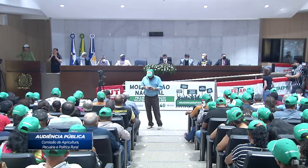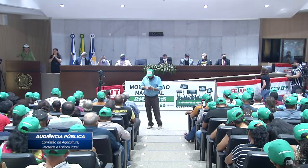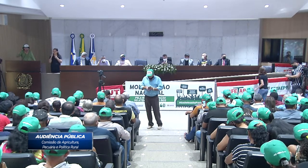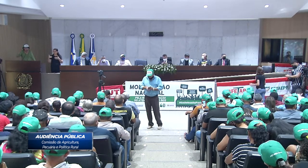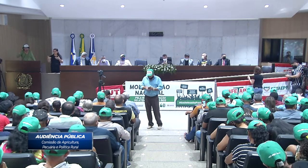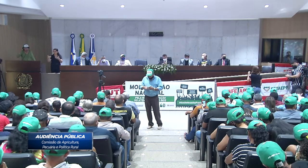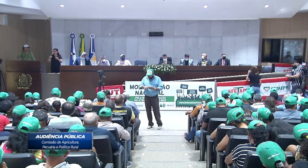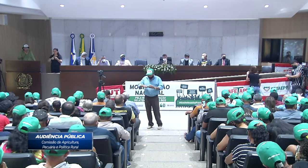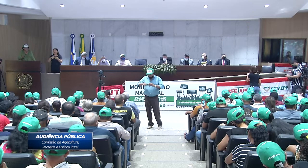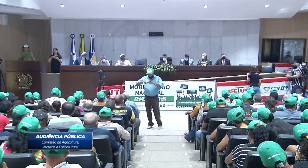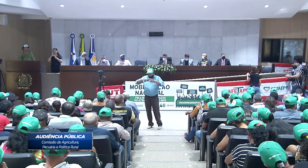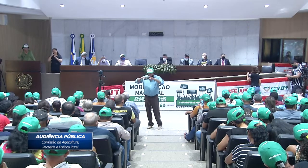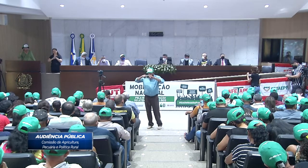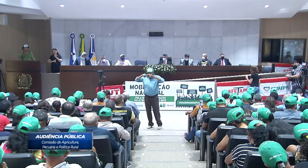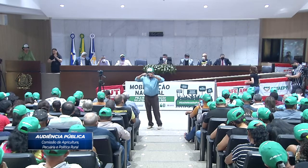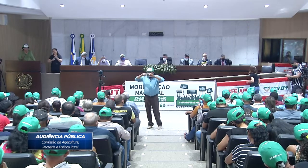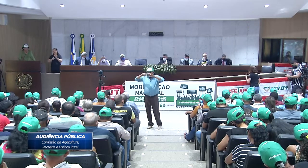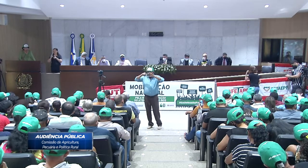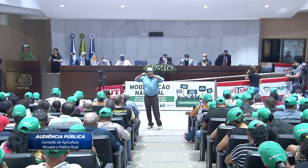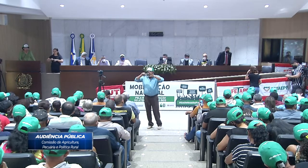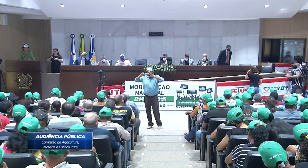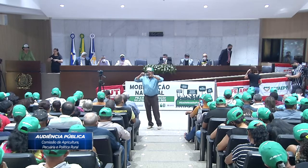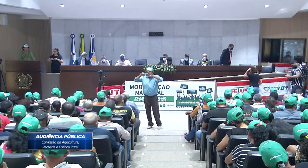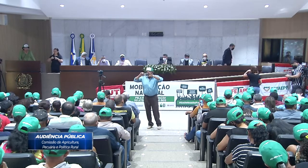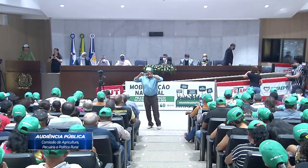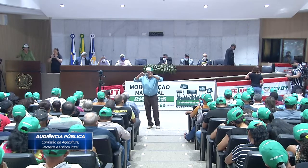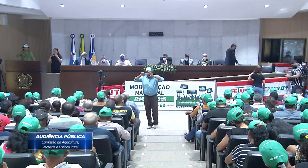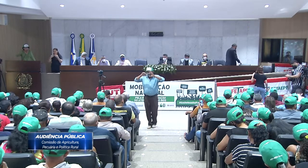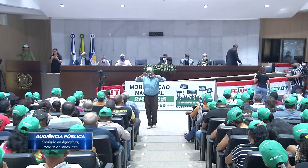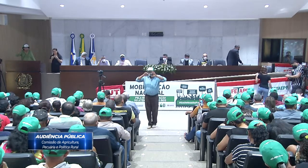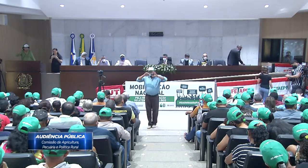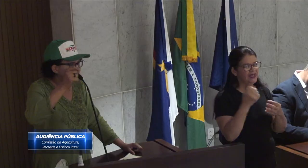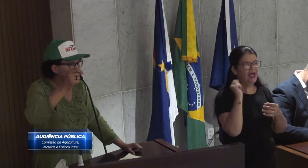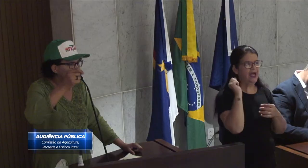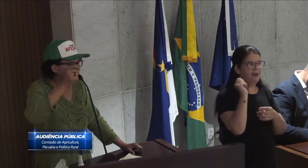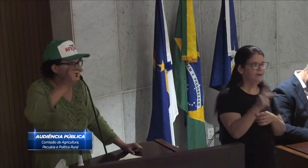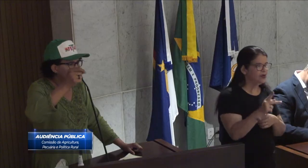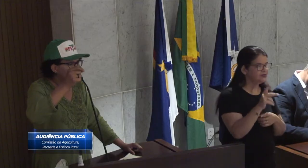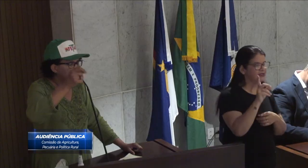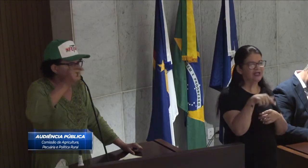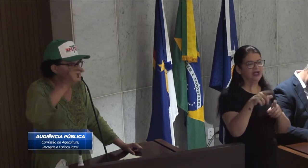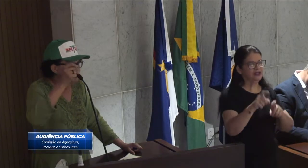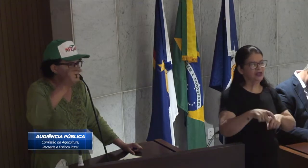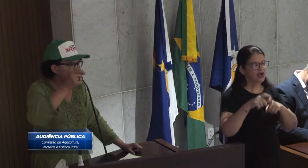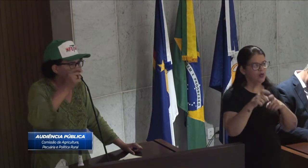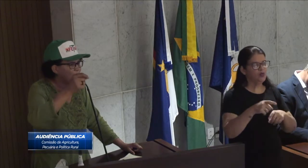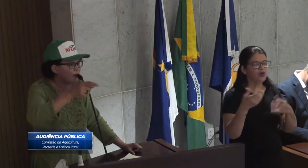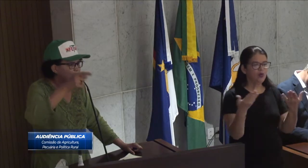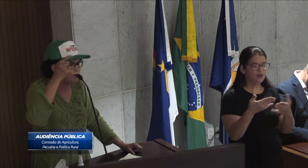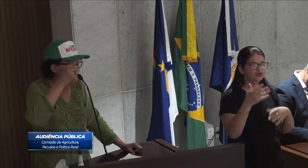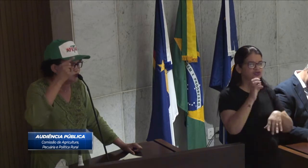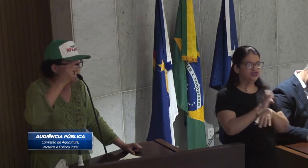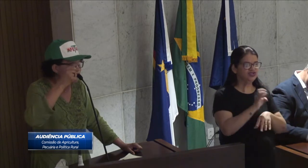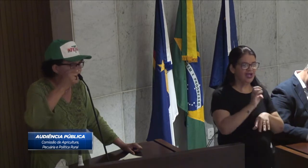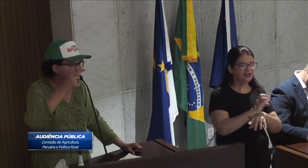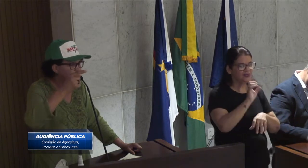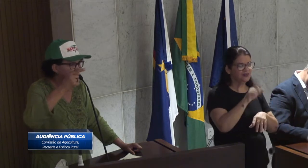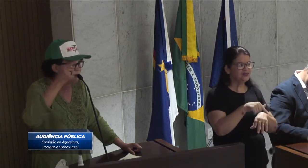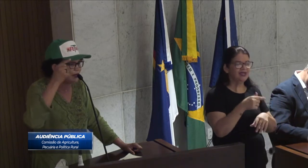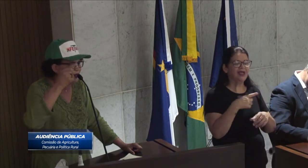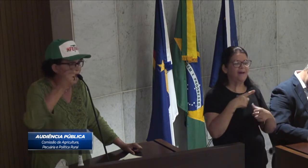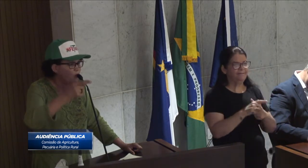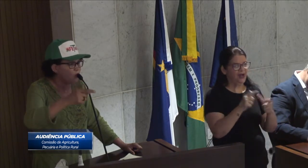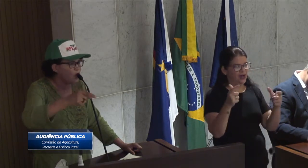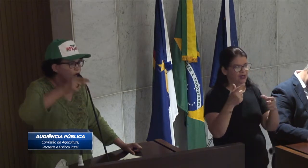de tirar os direitos da agricultura familiar, que a aposentadoria rural hoje em nosso estado, a maioria dos municípios